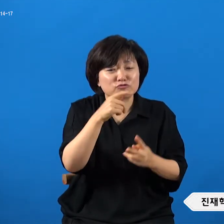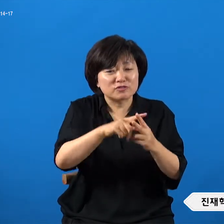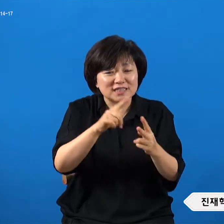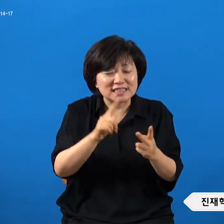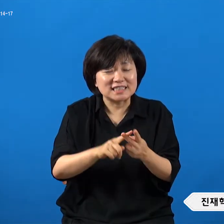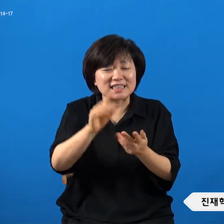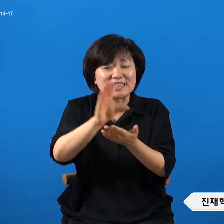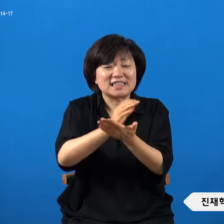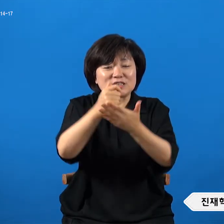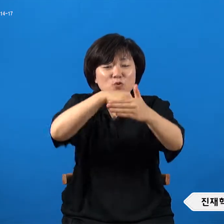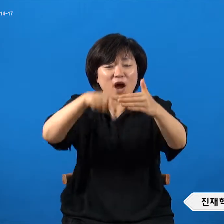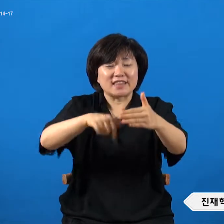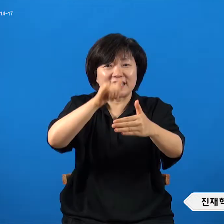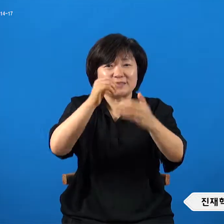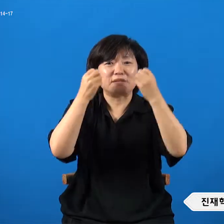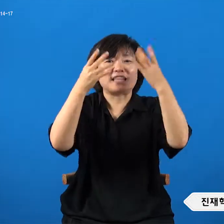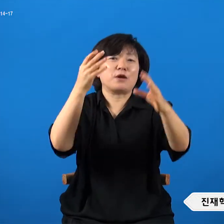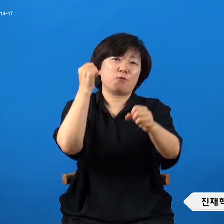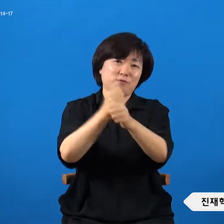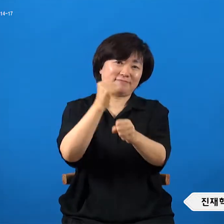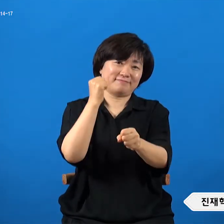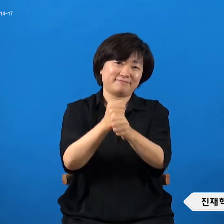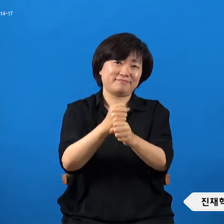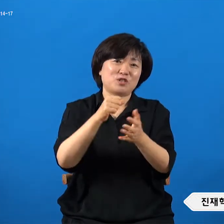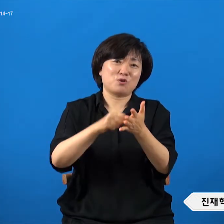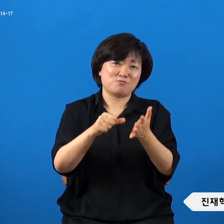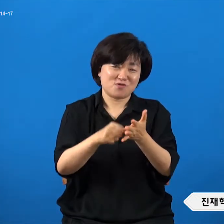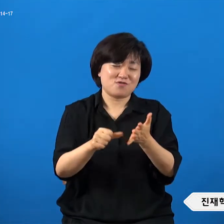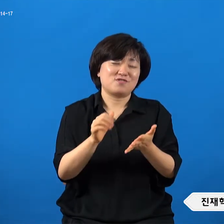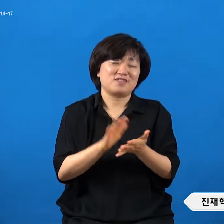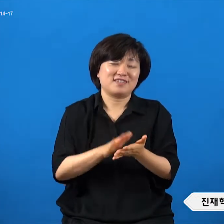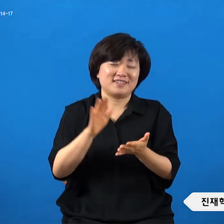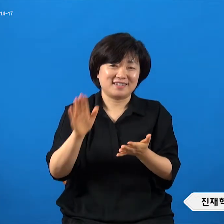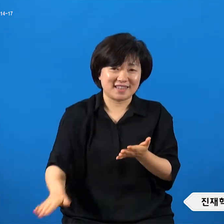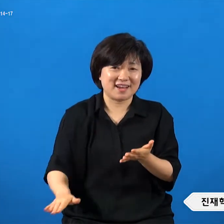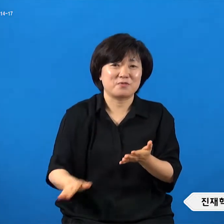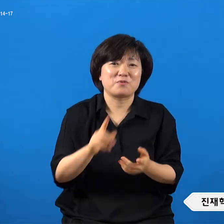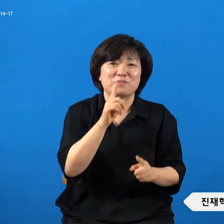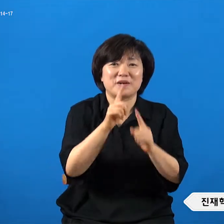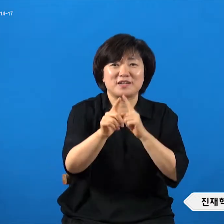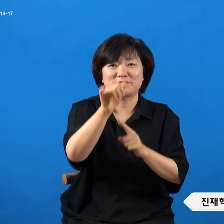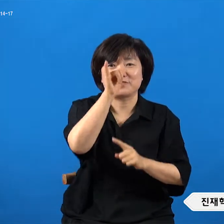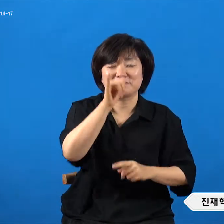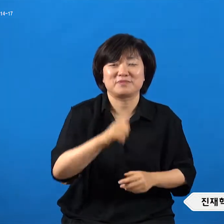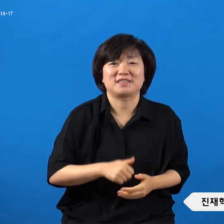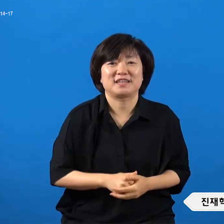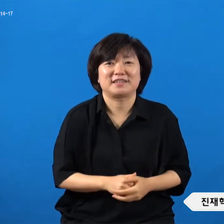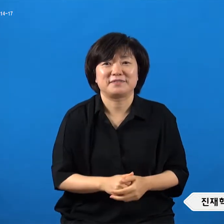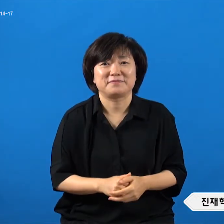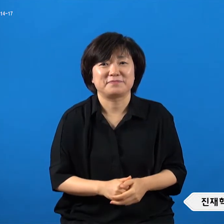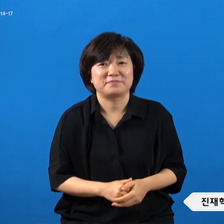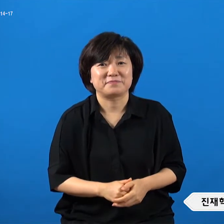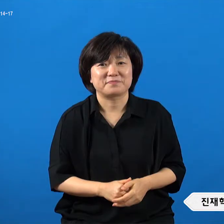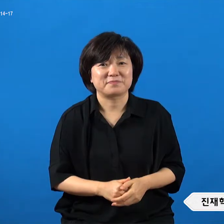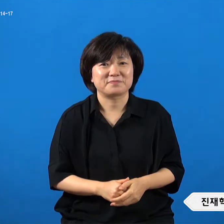있으면 새로운 피조물이라 성경은 우리에게 말씀하고